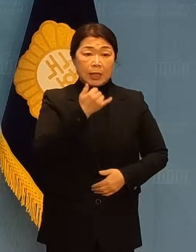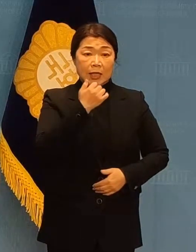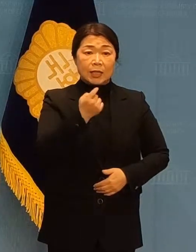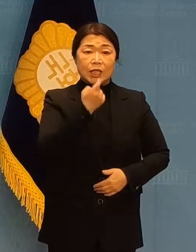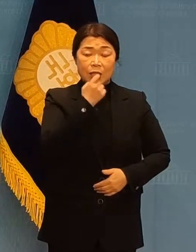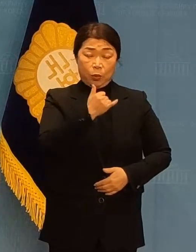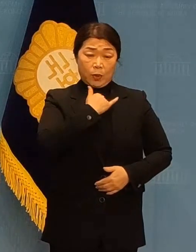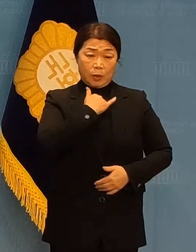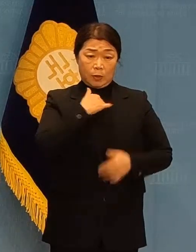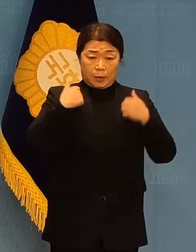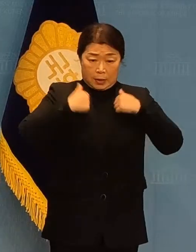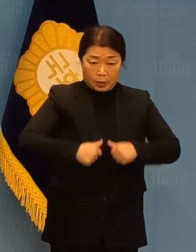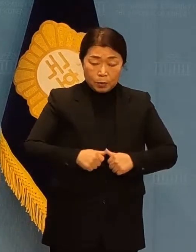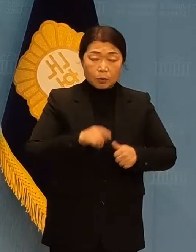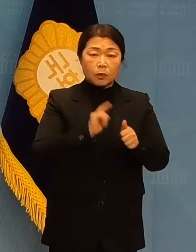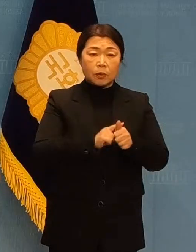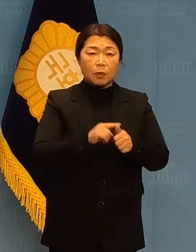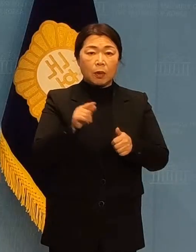이 사람은